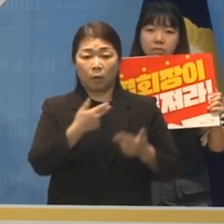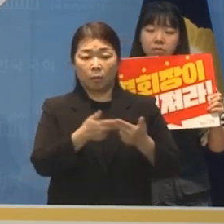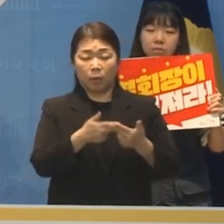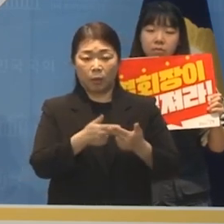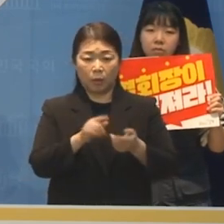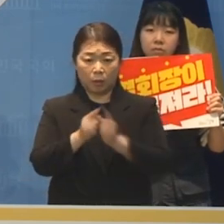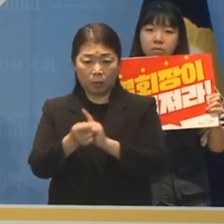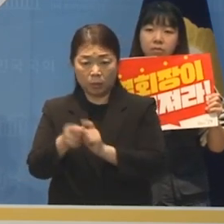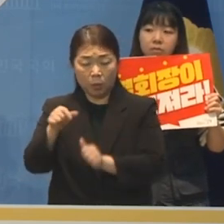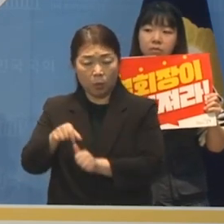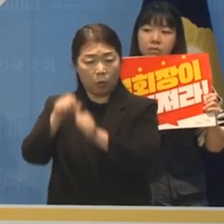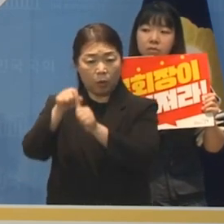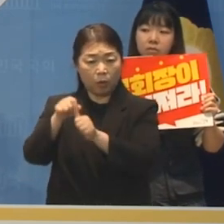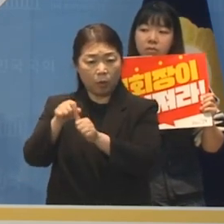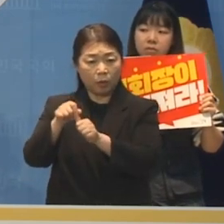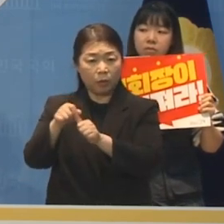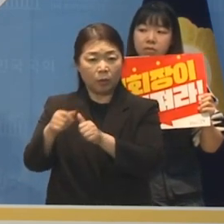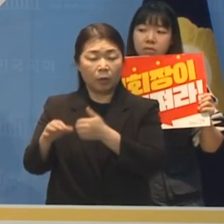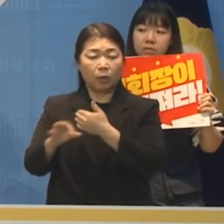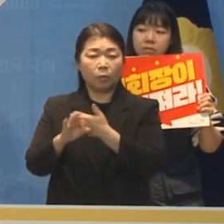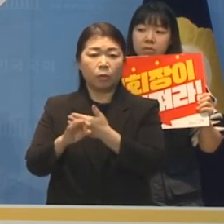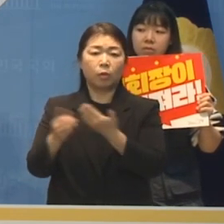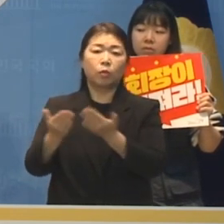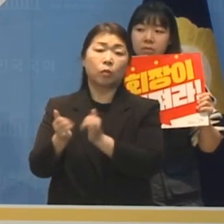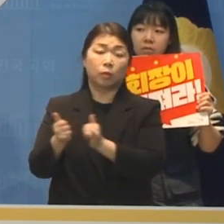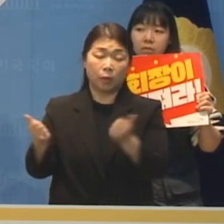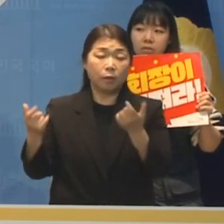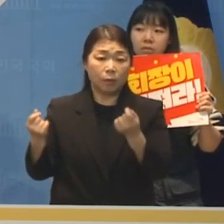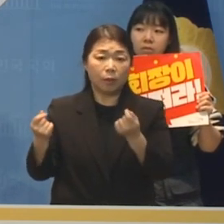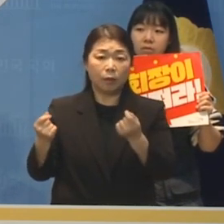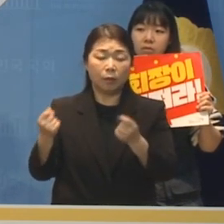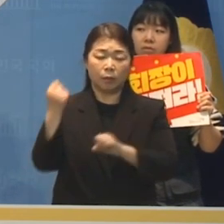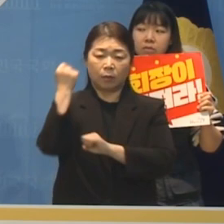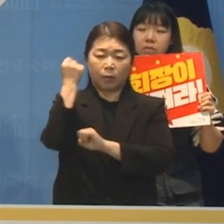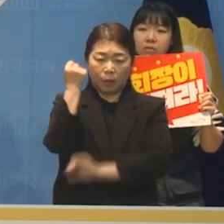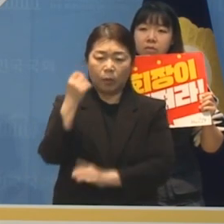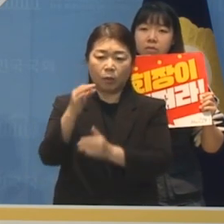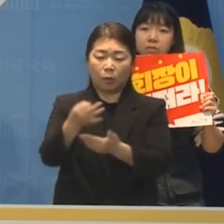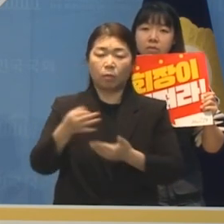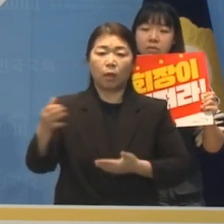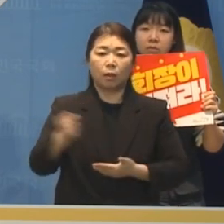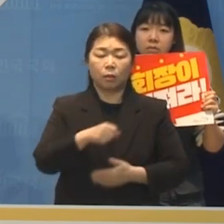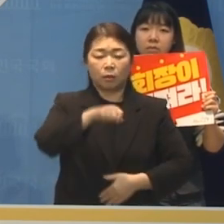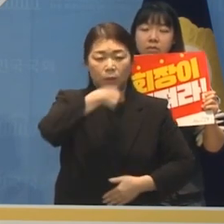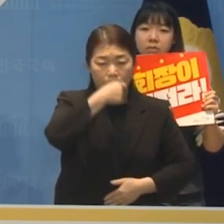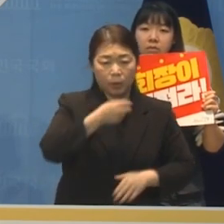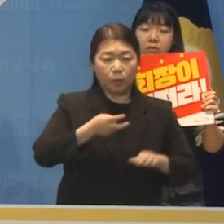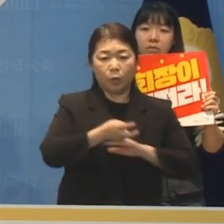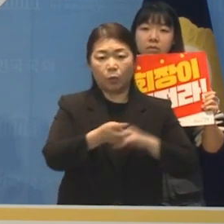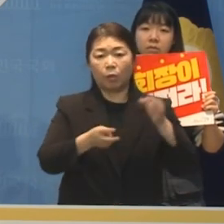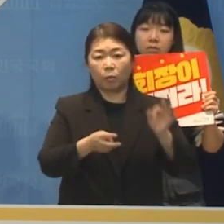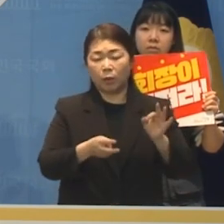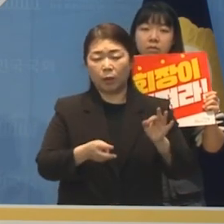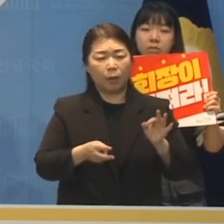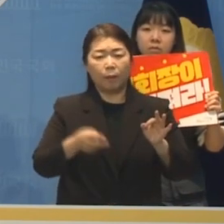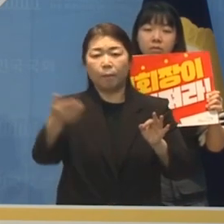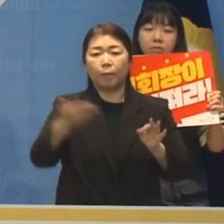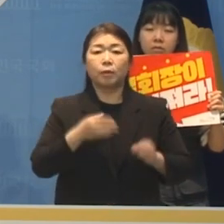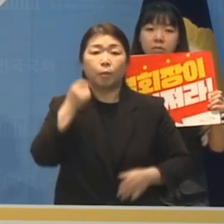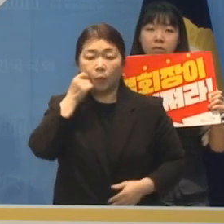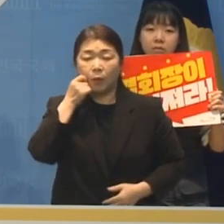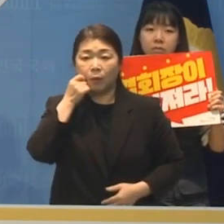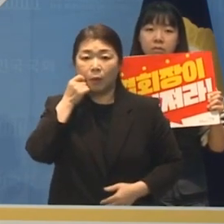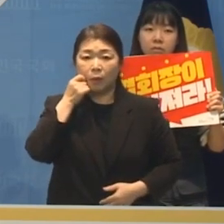고용 비정규직 노동자였습니다. 최저임금을 받고 식비, 교통비 한 푼 받지